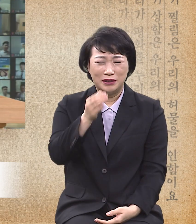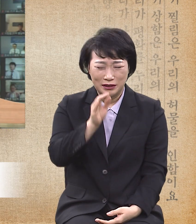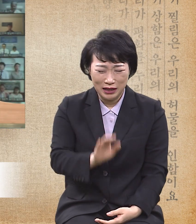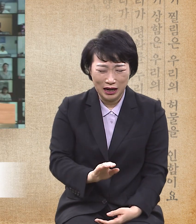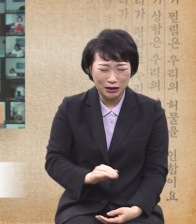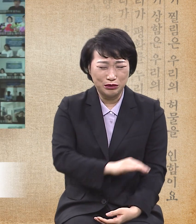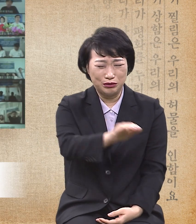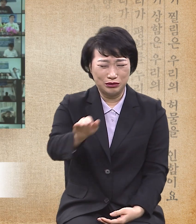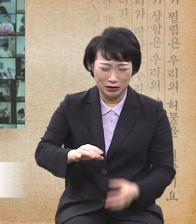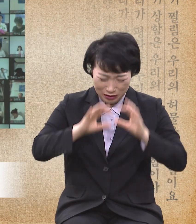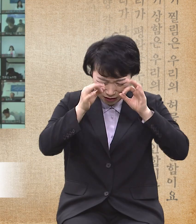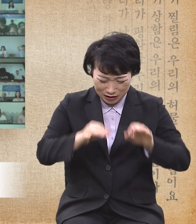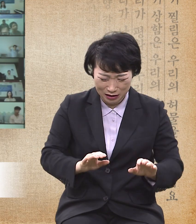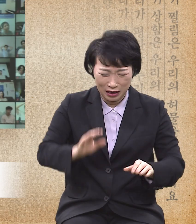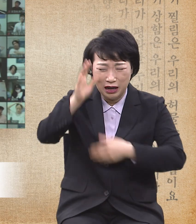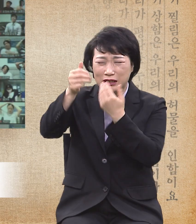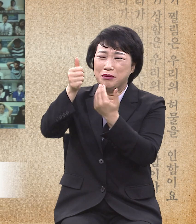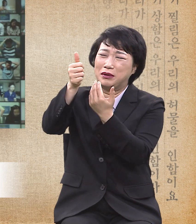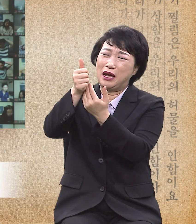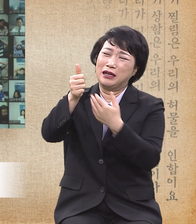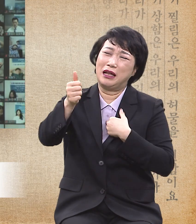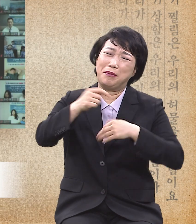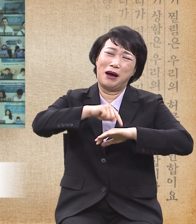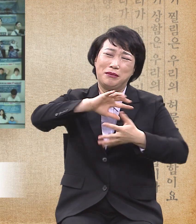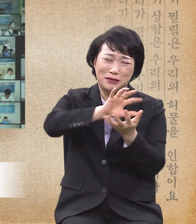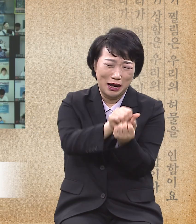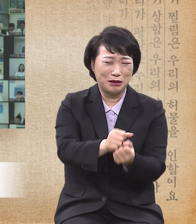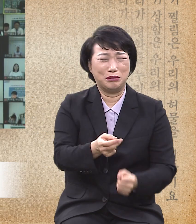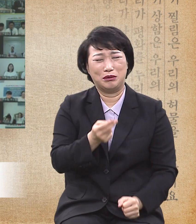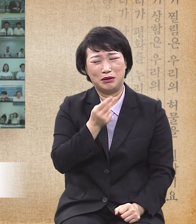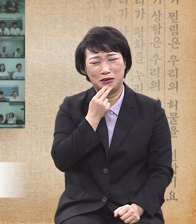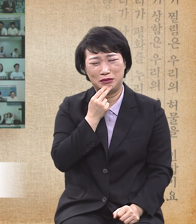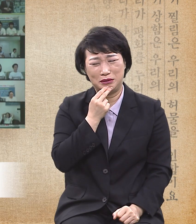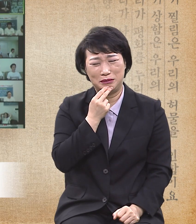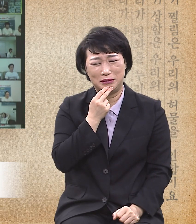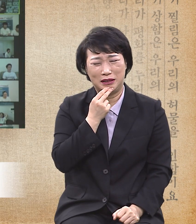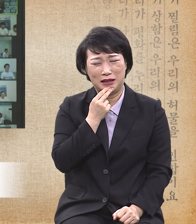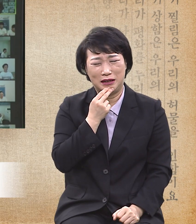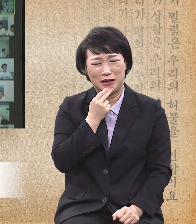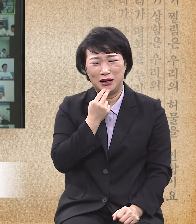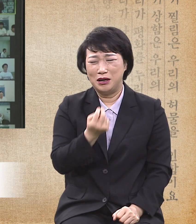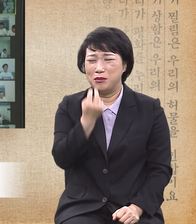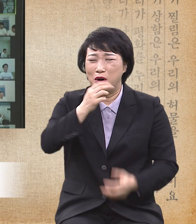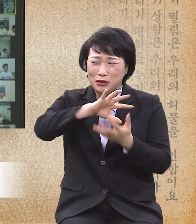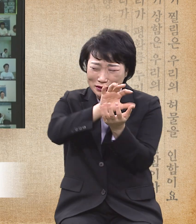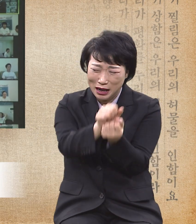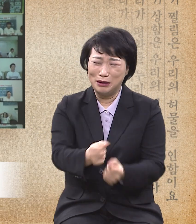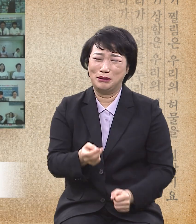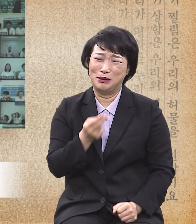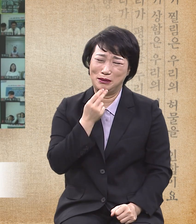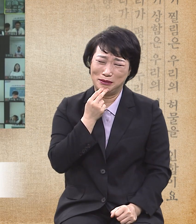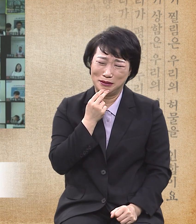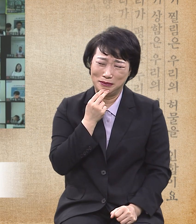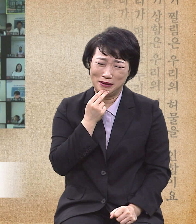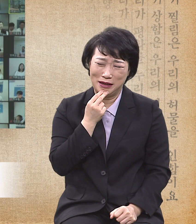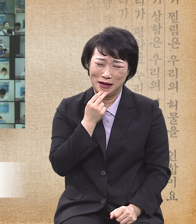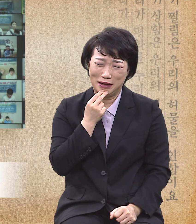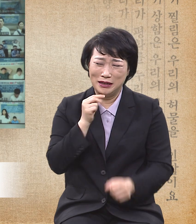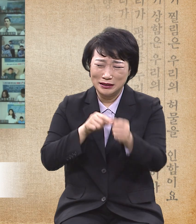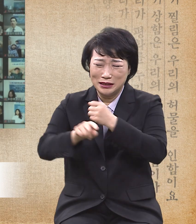그러나 우리는 하나님 앞에 마음을 다하지 못했습니다. 목숨을 다하지